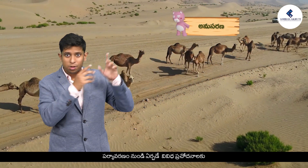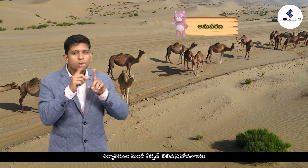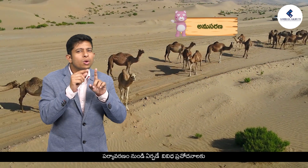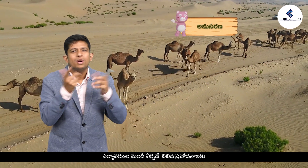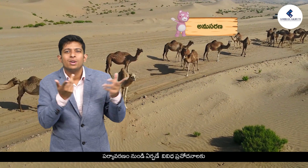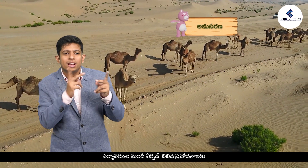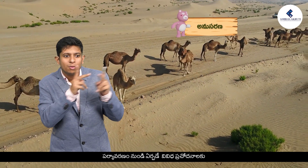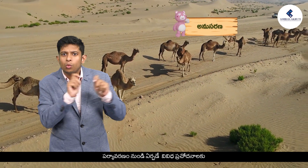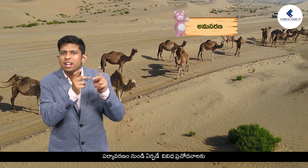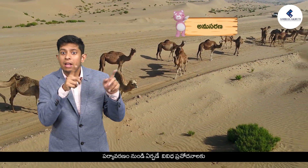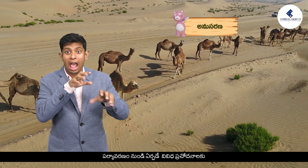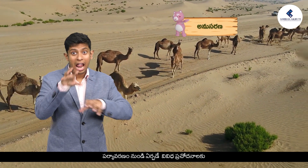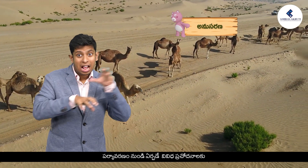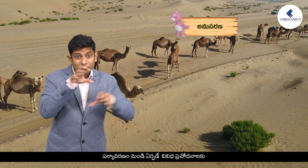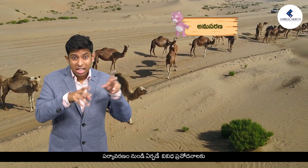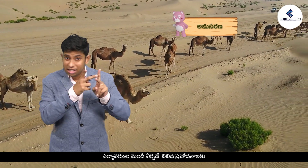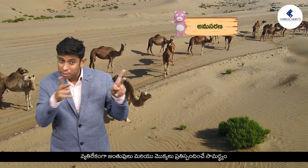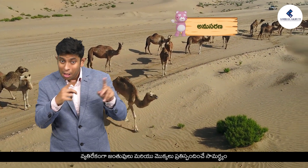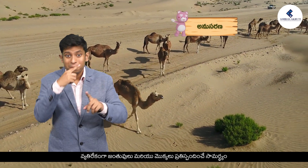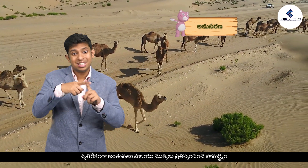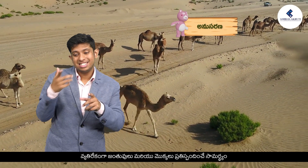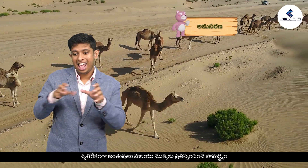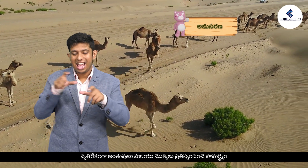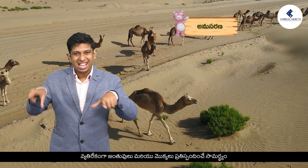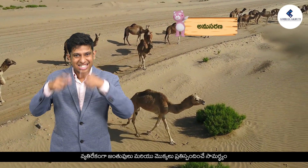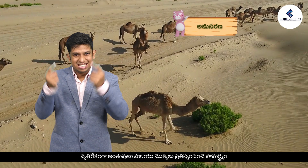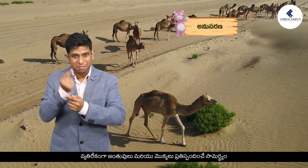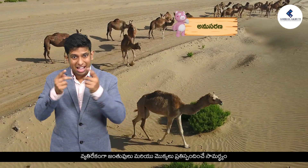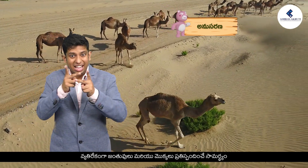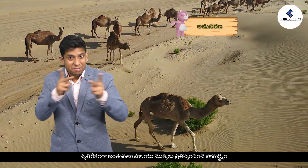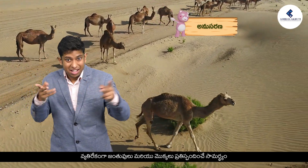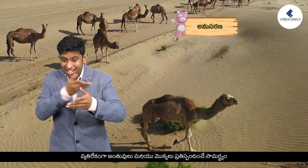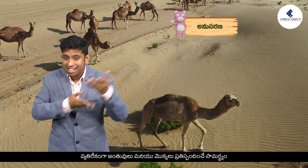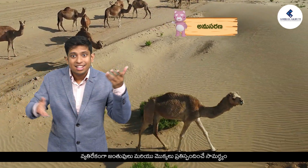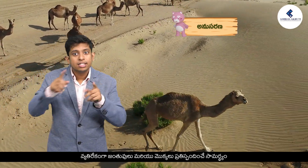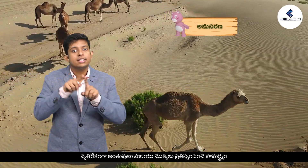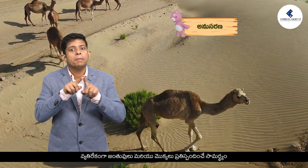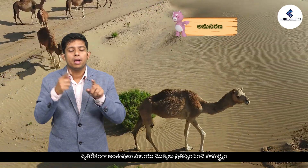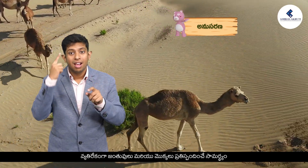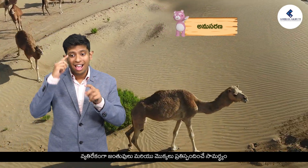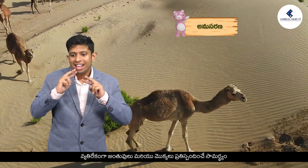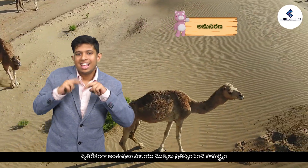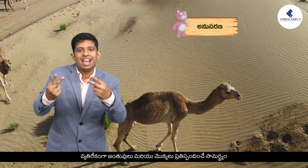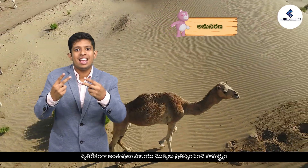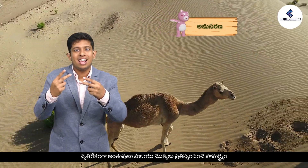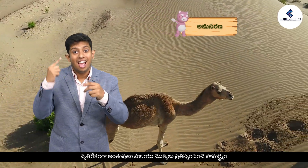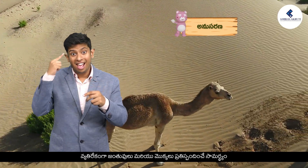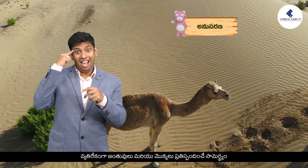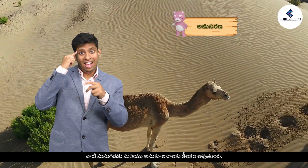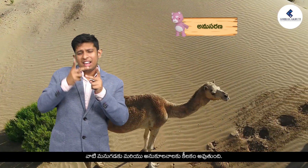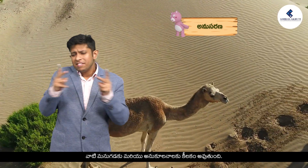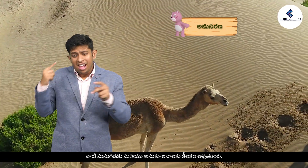పర్యావరణం నుండి ఏర్పడే వివిధ ప్రచోదనాలకు వ్యతిరేకంగా జంతువులు మరియు మొక్కలు ప్రతిస్పందించే